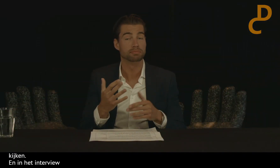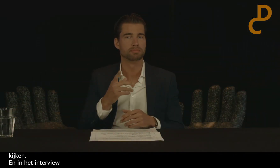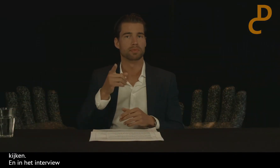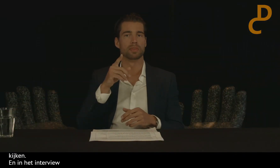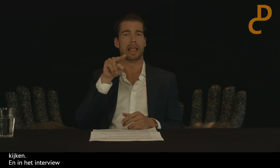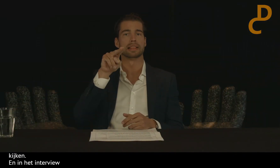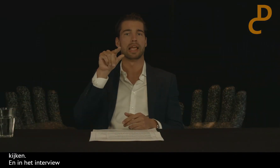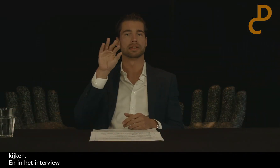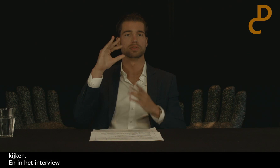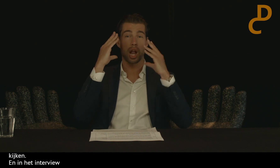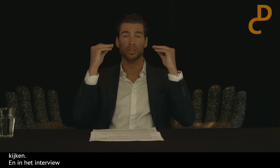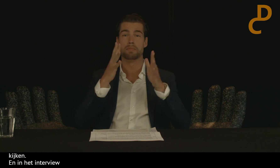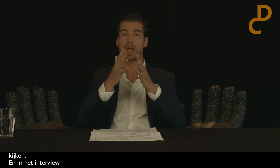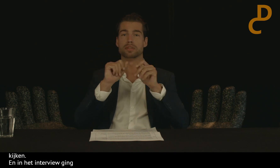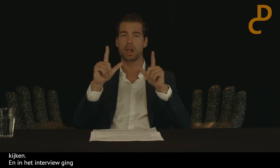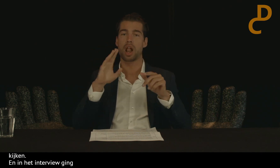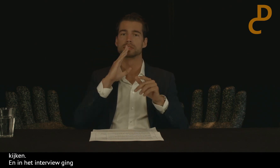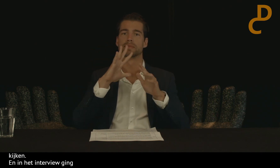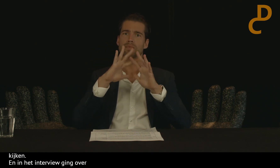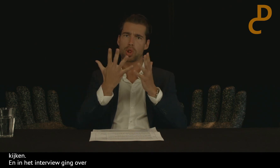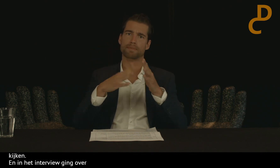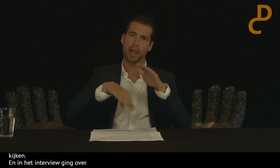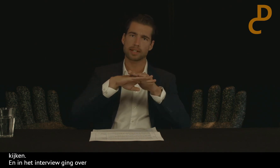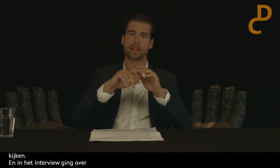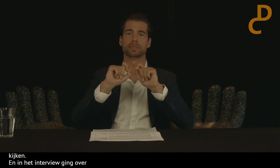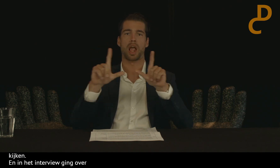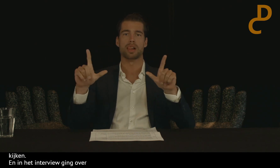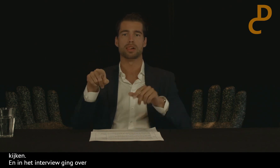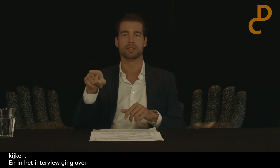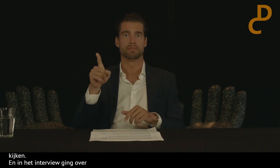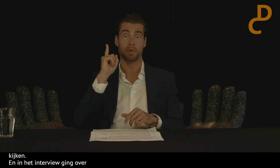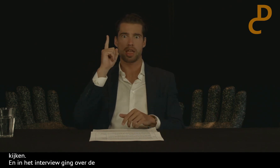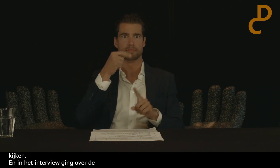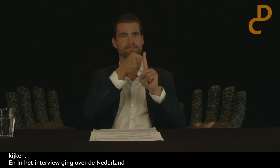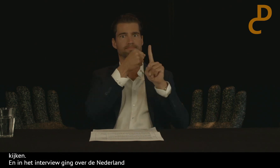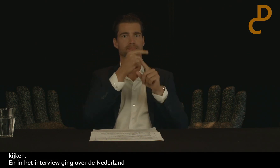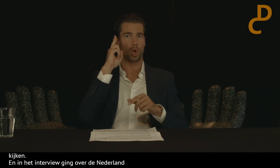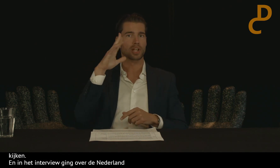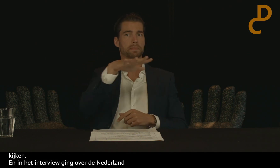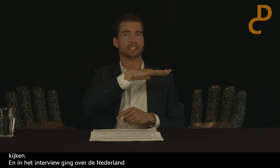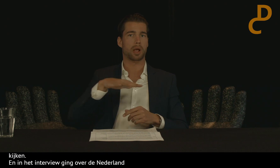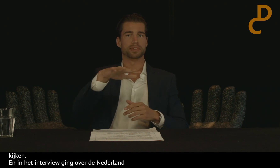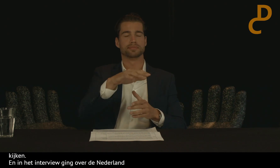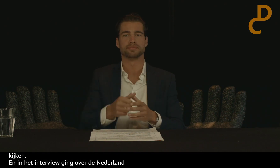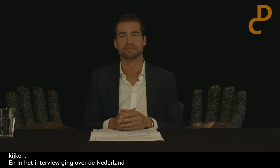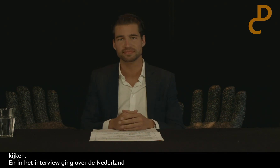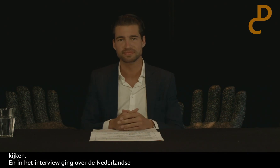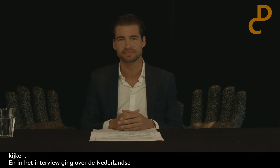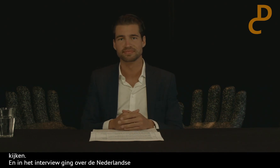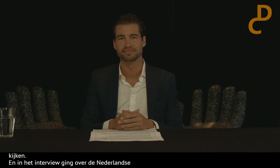En het interview ging over de Nederlandse gebarentaal, de NGT, als een volwaardige taal. En daar is veel